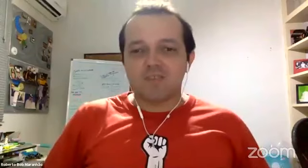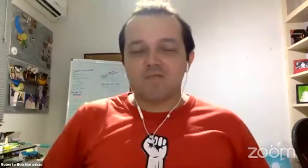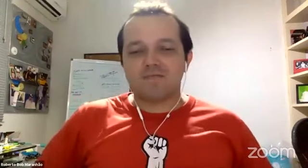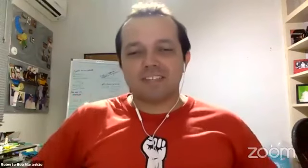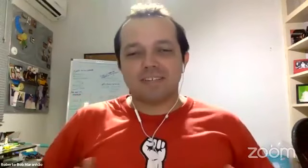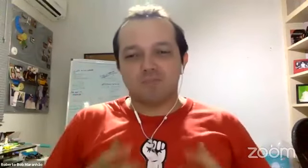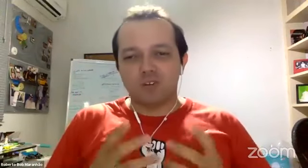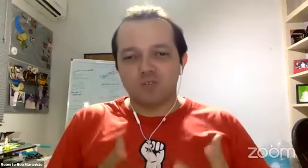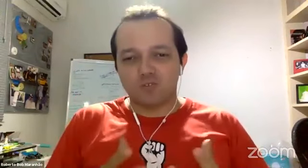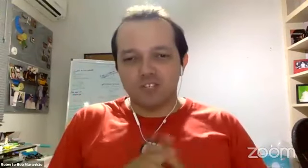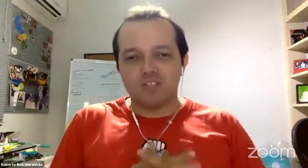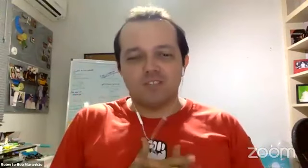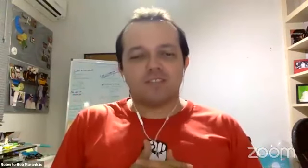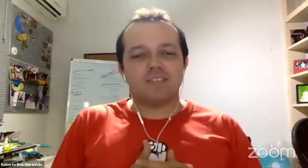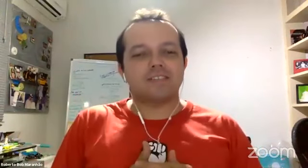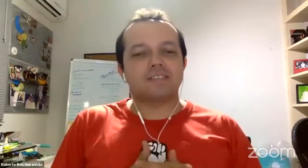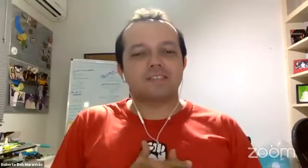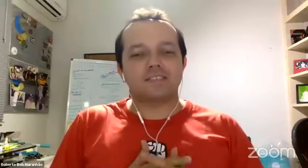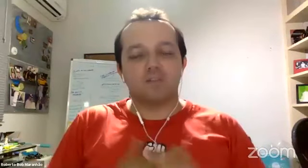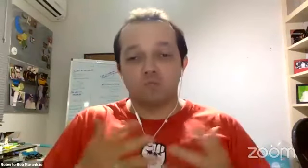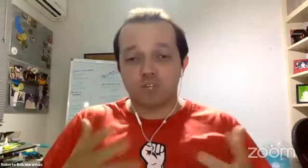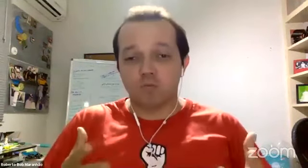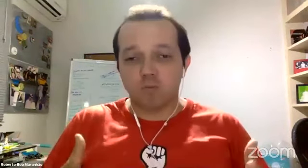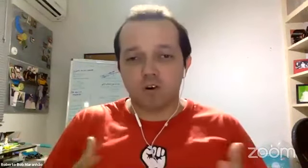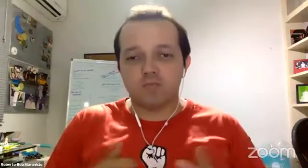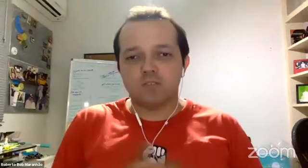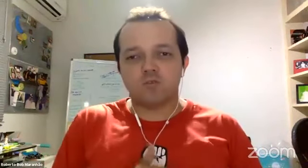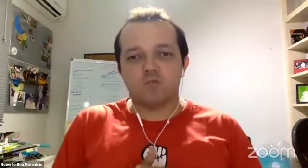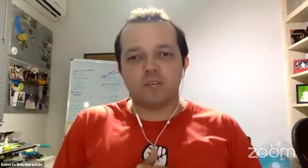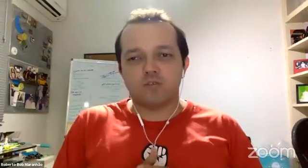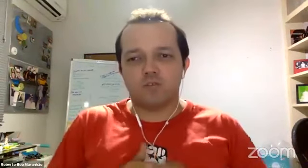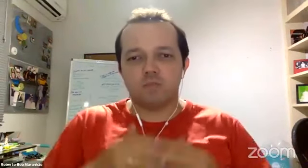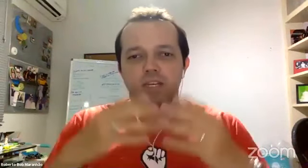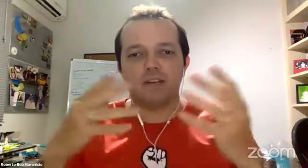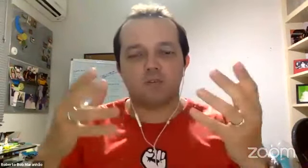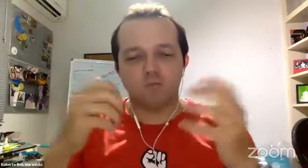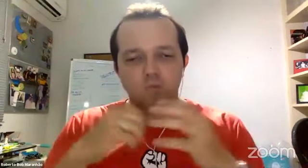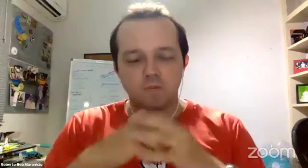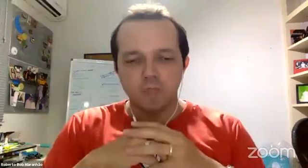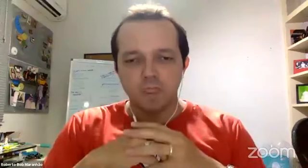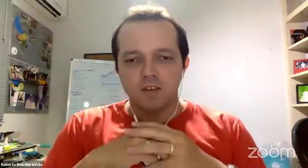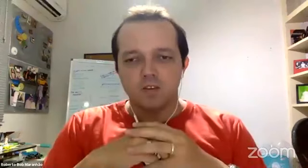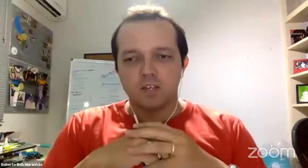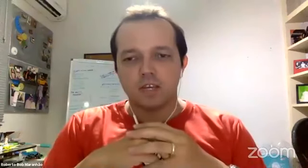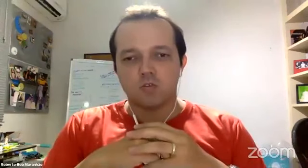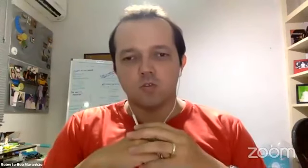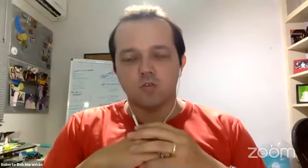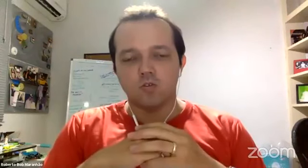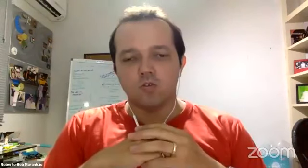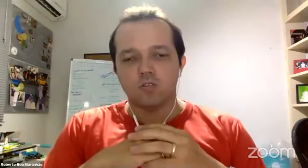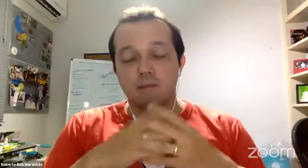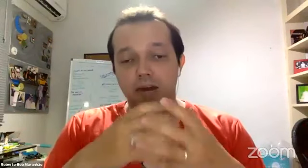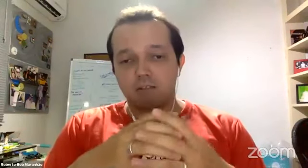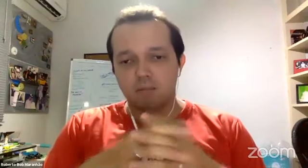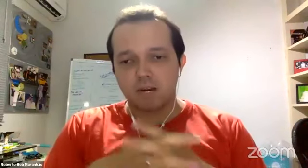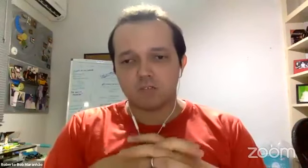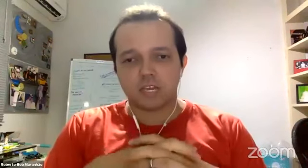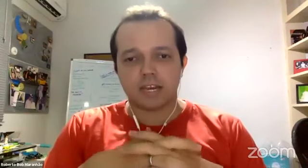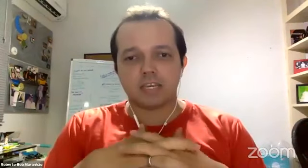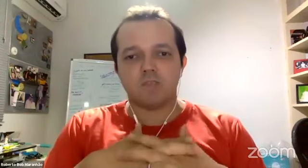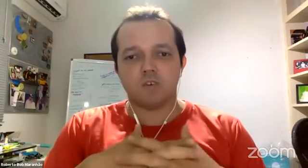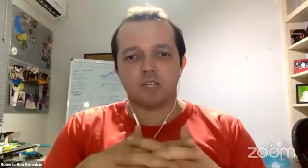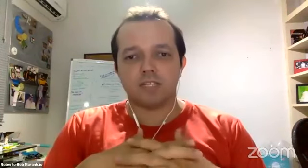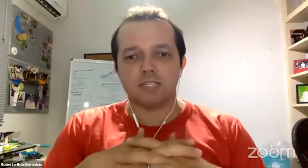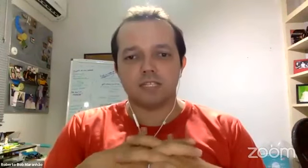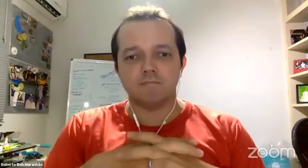Gente, então, boa noite. Então, eu me chamo Bob, sou médico de família, como o Renato colocou, trabalho na Barra do